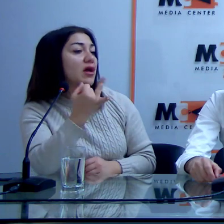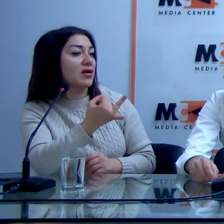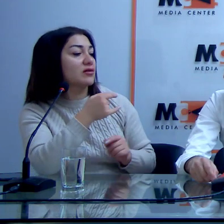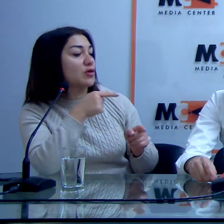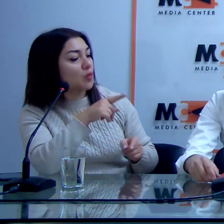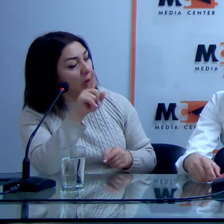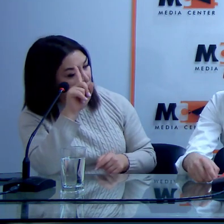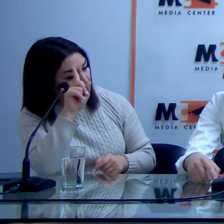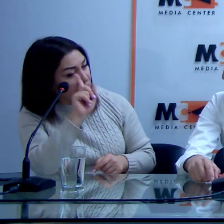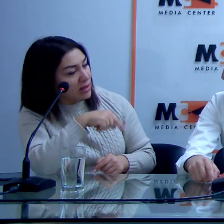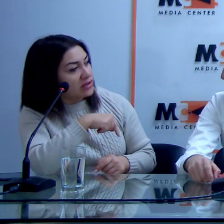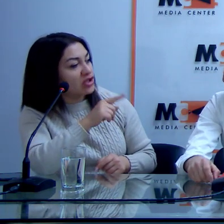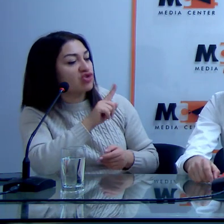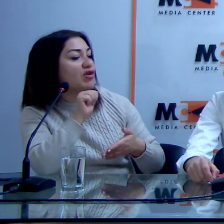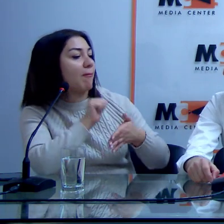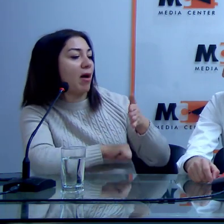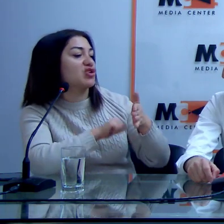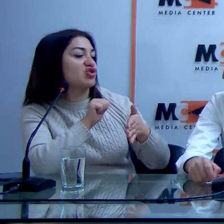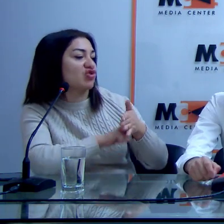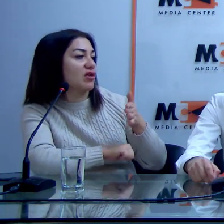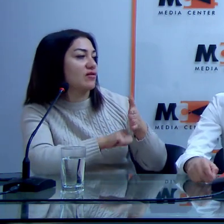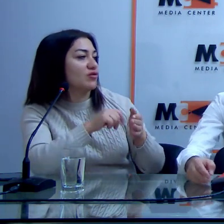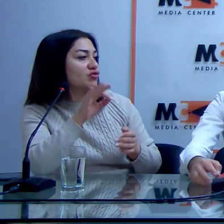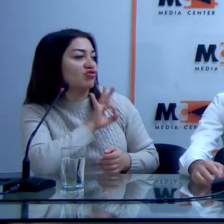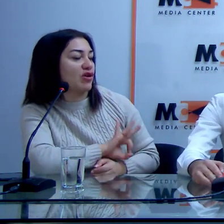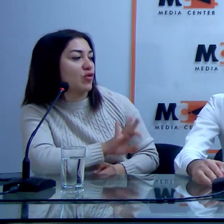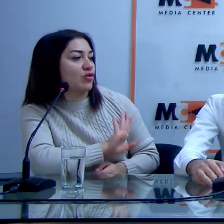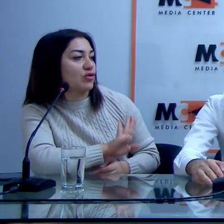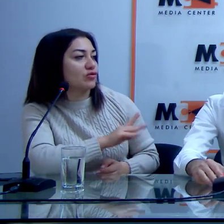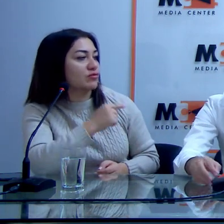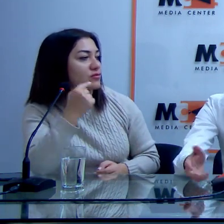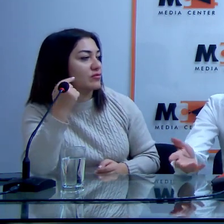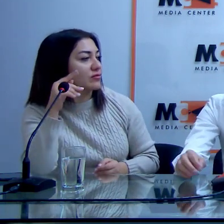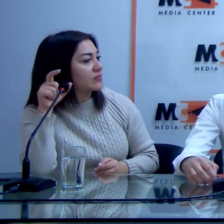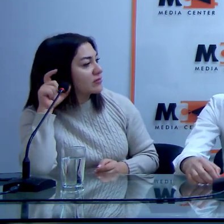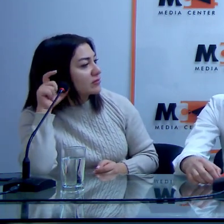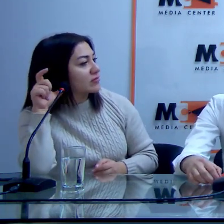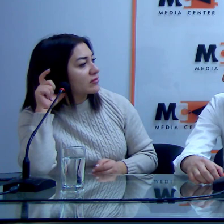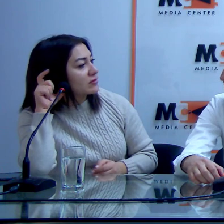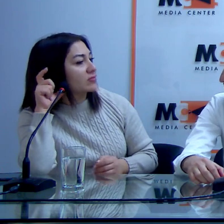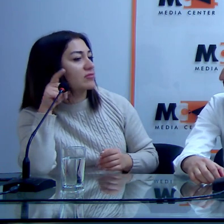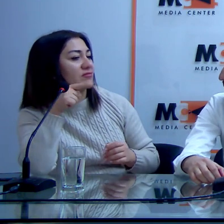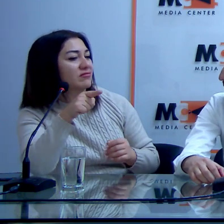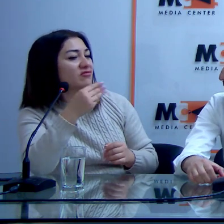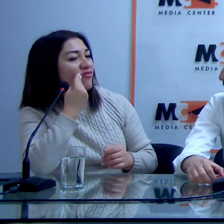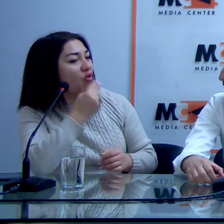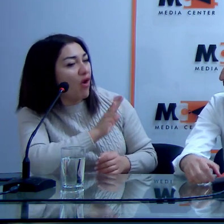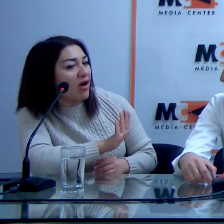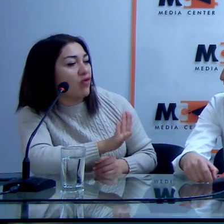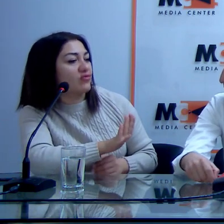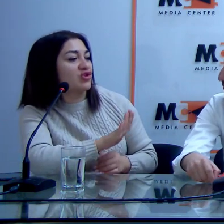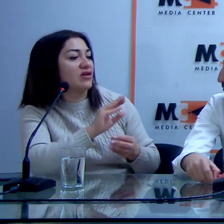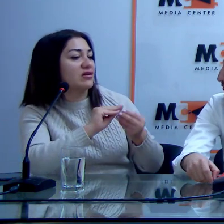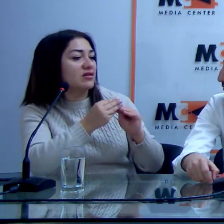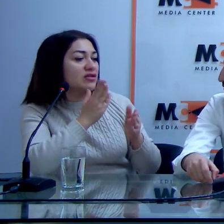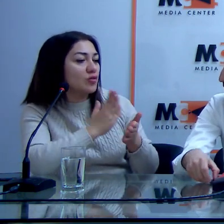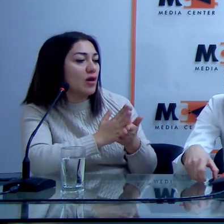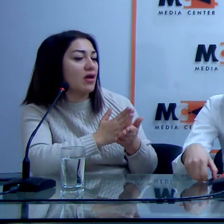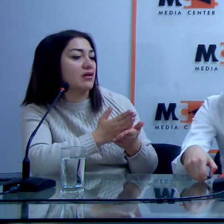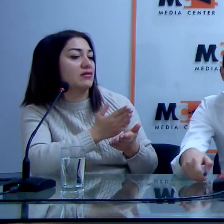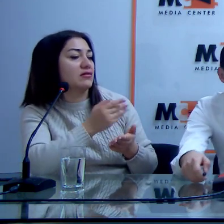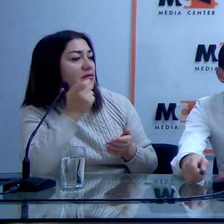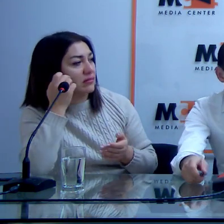Արտաշեսը տեղեկացված է, որն է պատճառը, լսողության սարքերը խնդիրներ ունեն, դա է պատճառը, թե